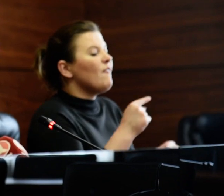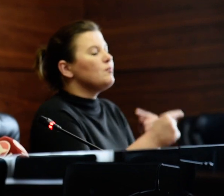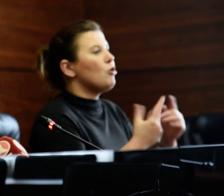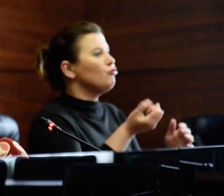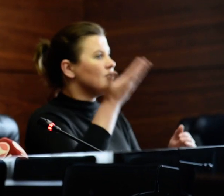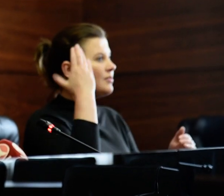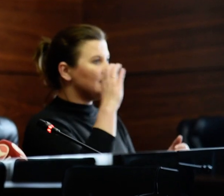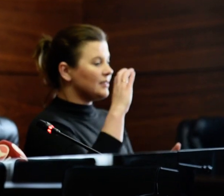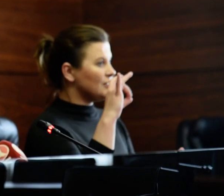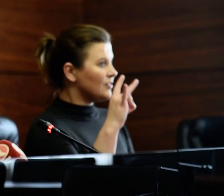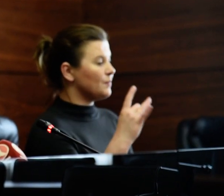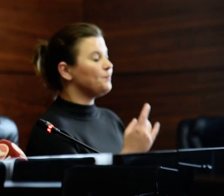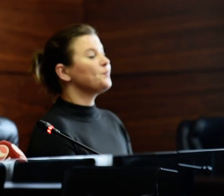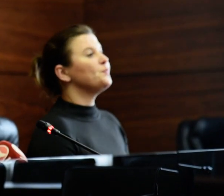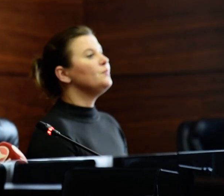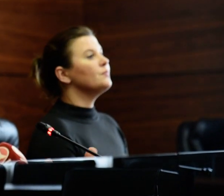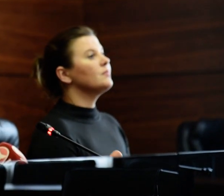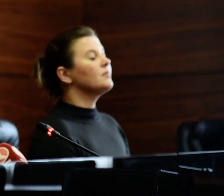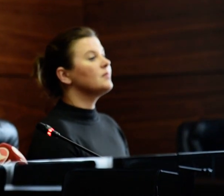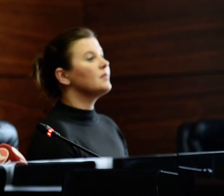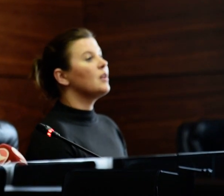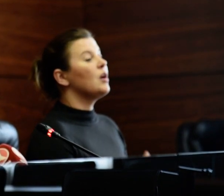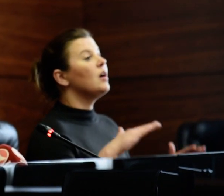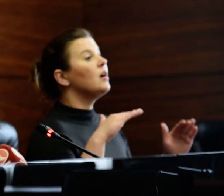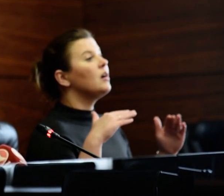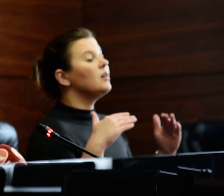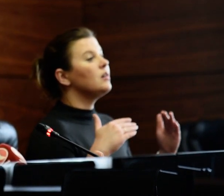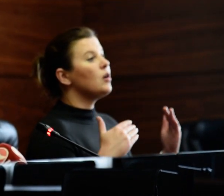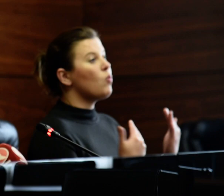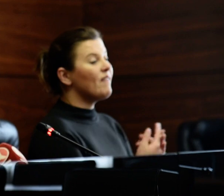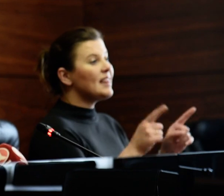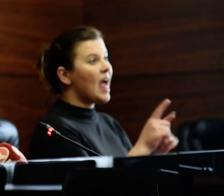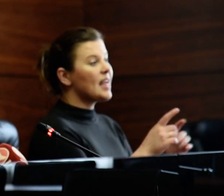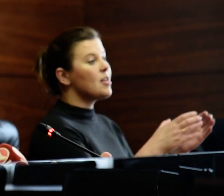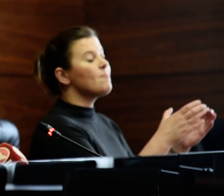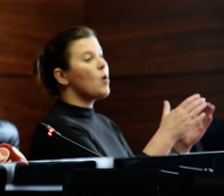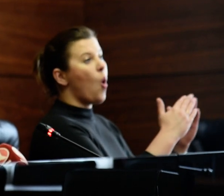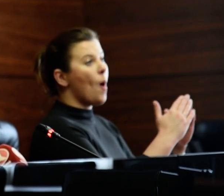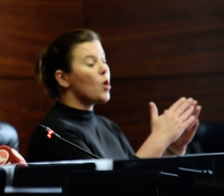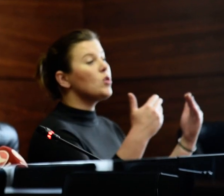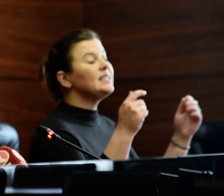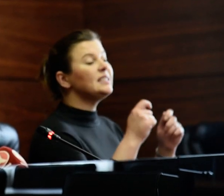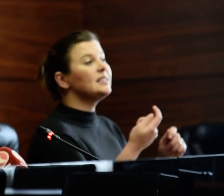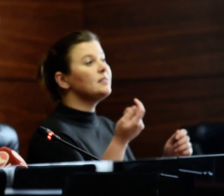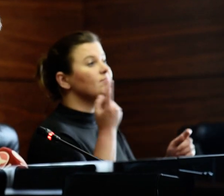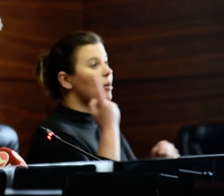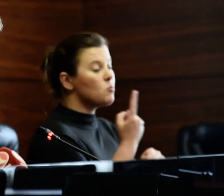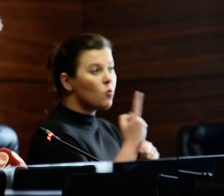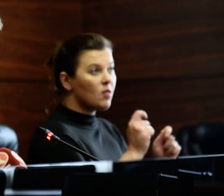з радянських часів, які діють. Нові такі об'єкти заборонено відкривати,